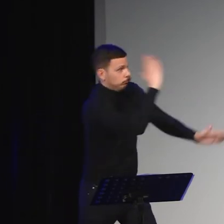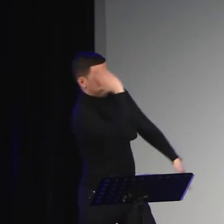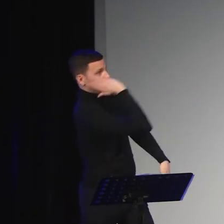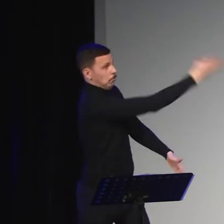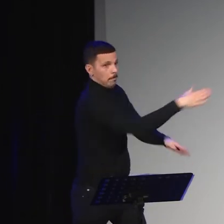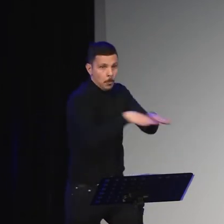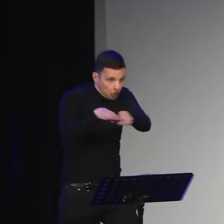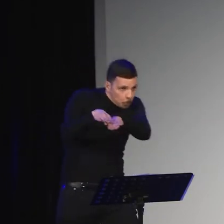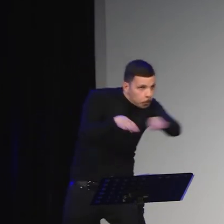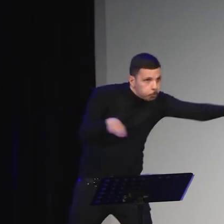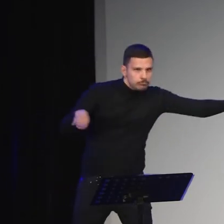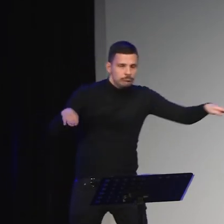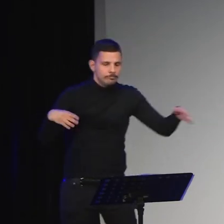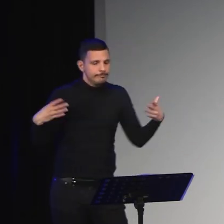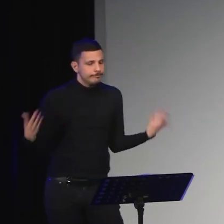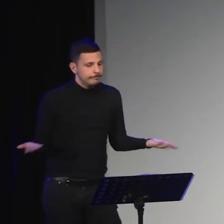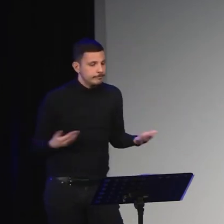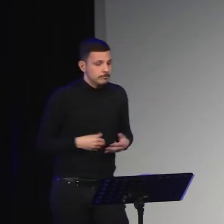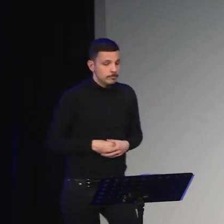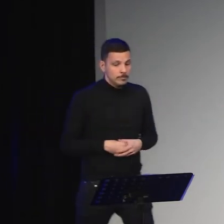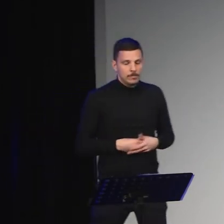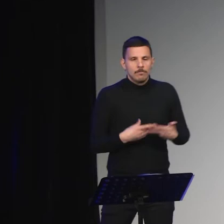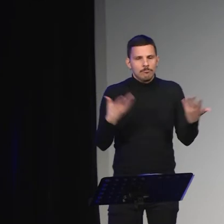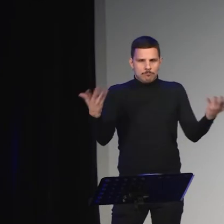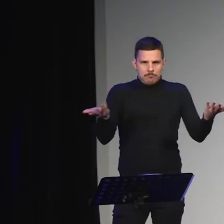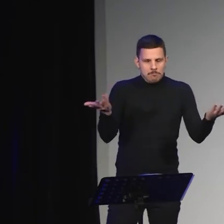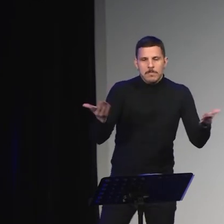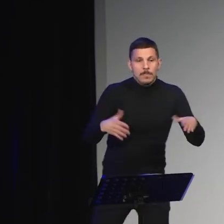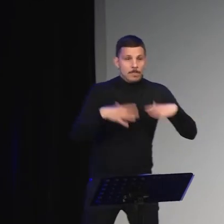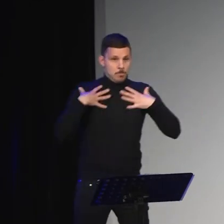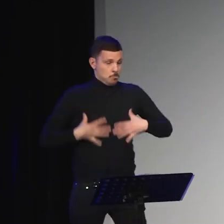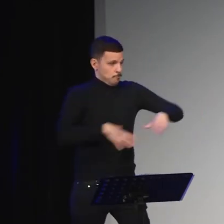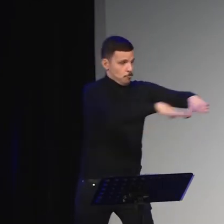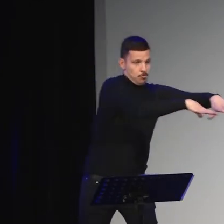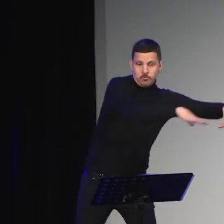soleil fait de la chaleur et les humains font descendre les choses à l'intérieur d'eux-mêmes.